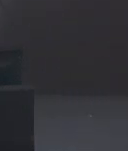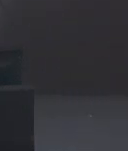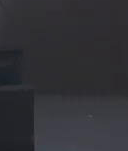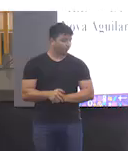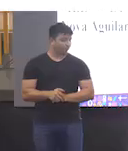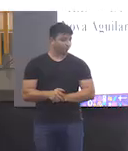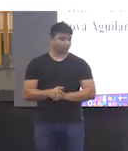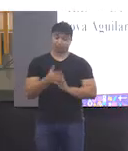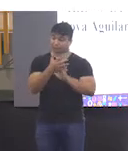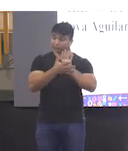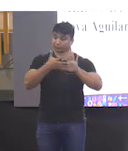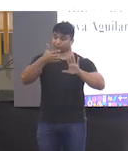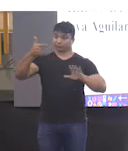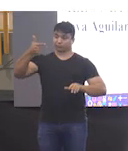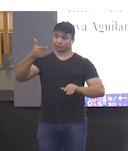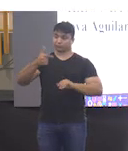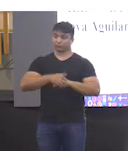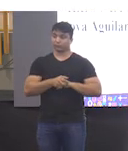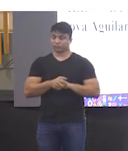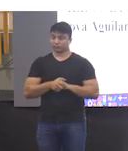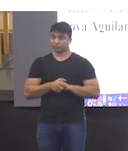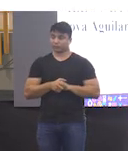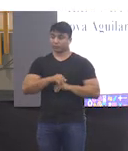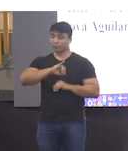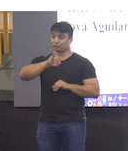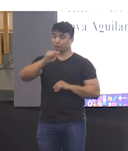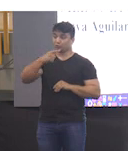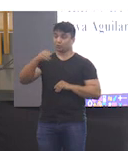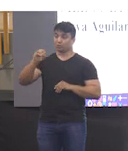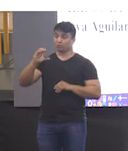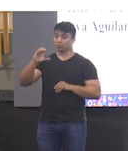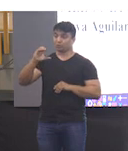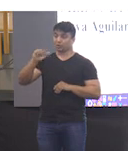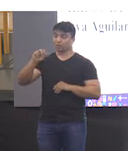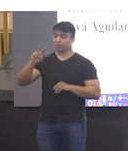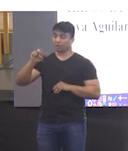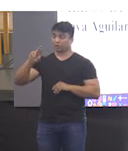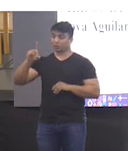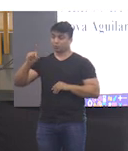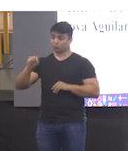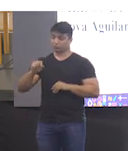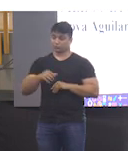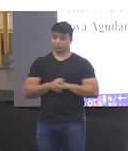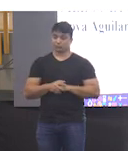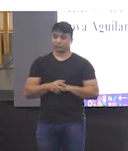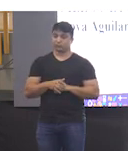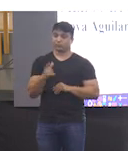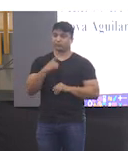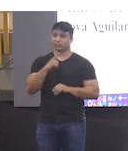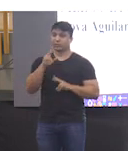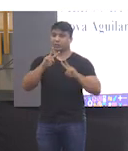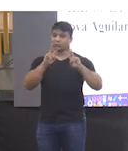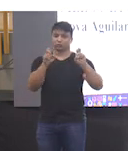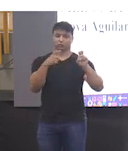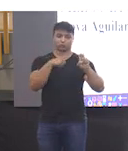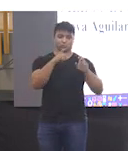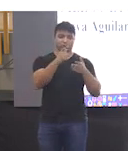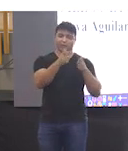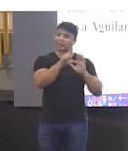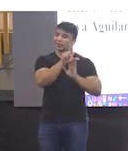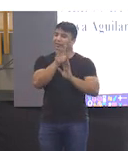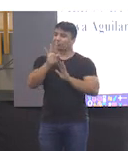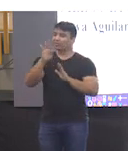E o texto 2, olha o que diz o João Cabral de Melo Neto sobre o Castro Alves. No caso da literatura